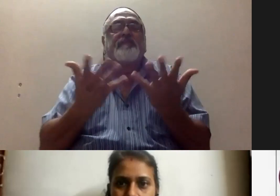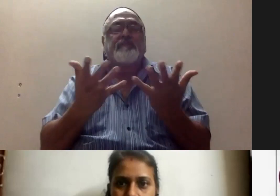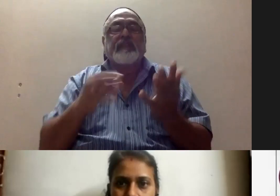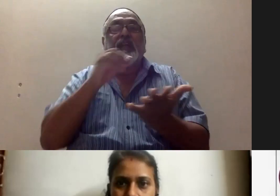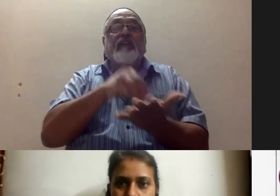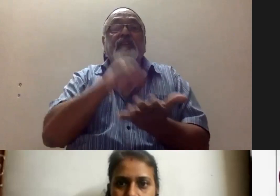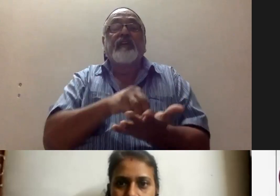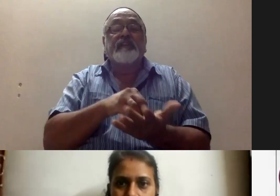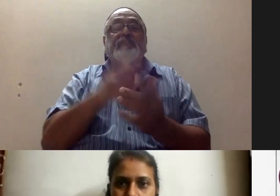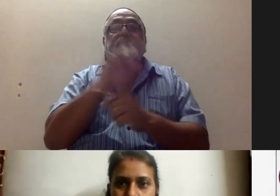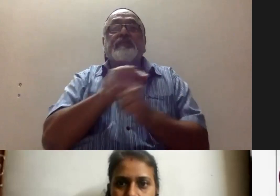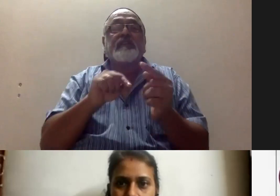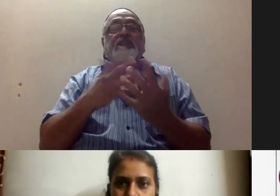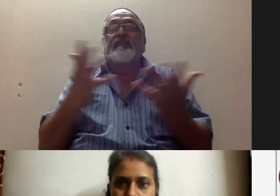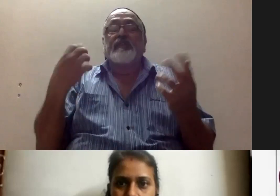अभी ये हफ्ता जो है, जैसे